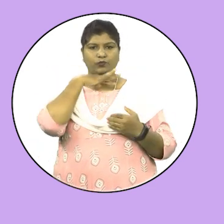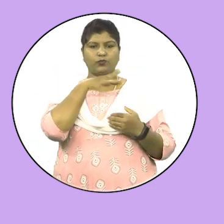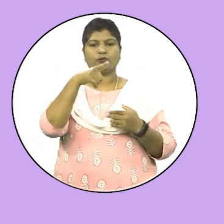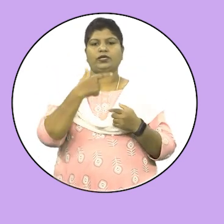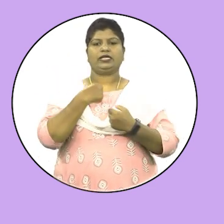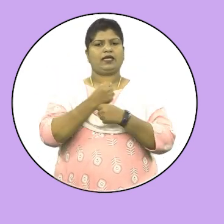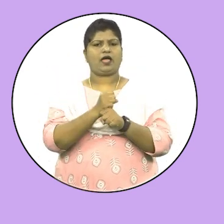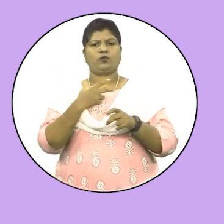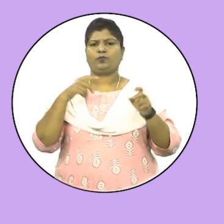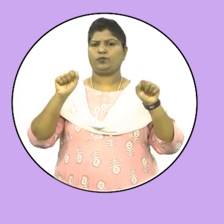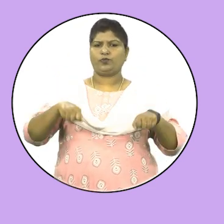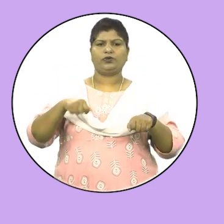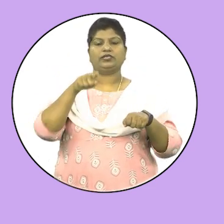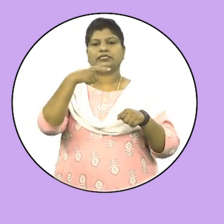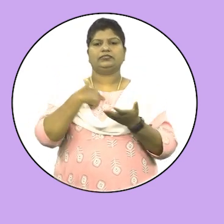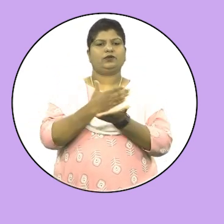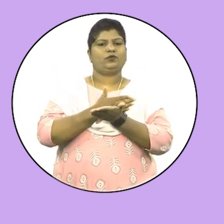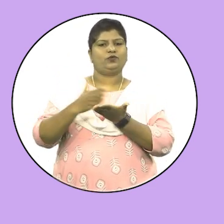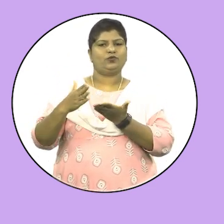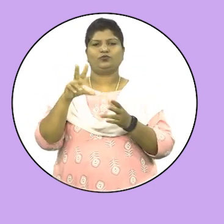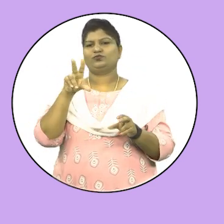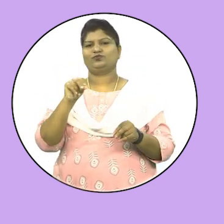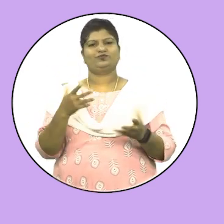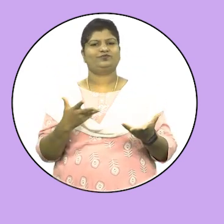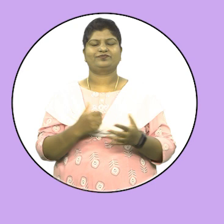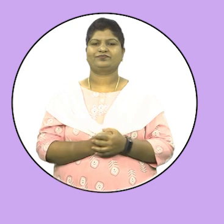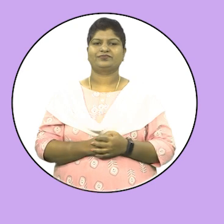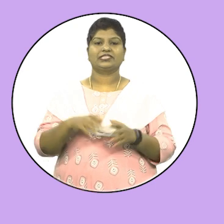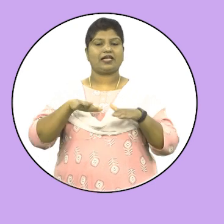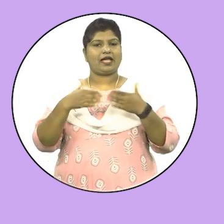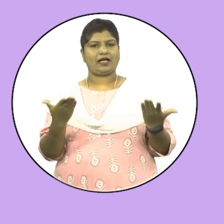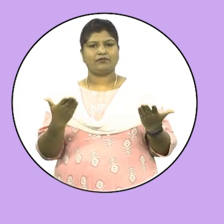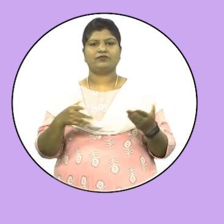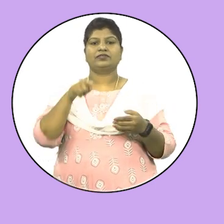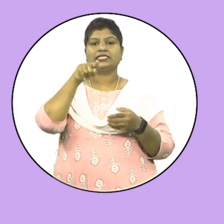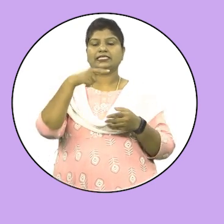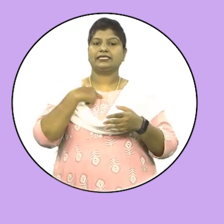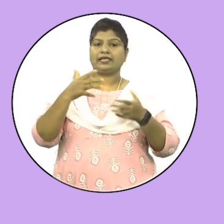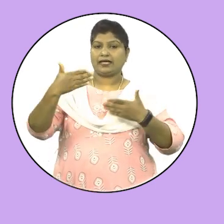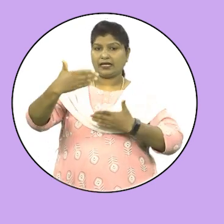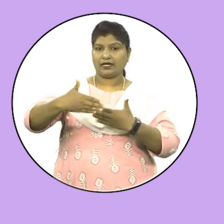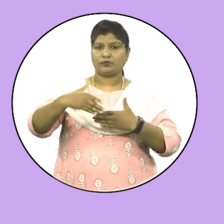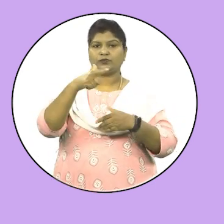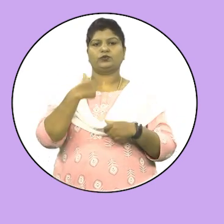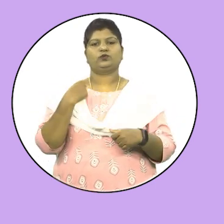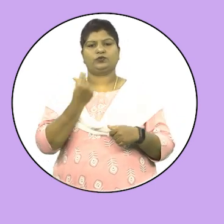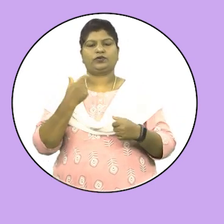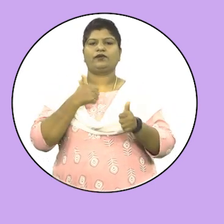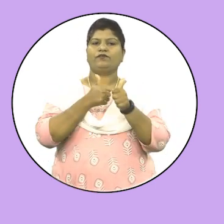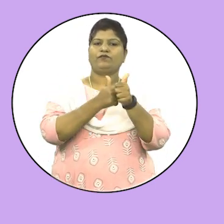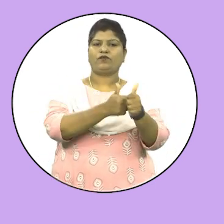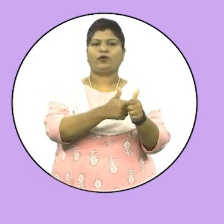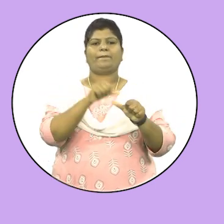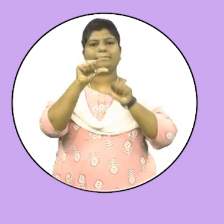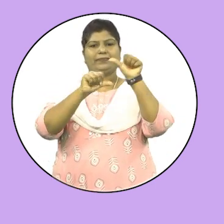को पूरी तरह समाप्त नहीं किया जा सकता, हालांकि इसे निम्नलिखित उपायों का उपयोग